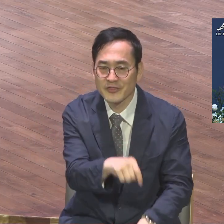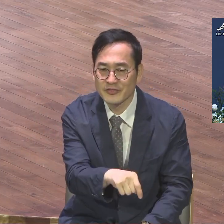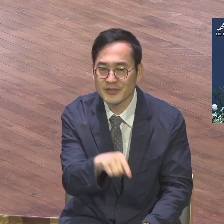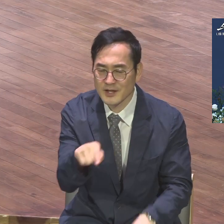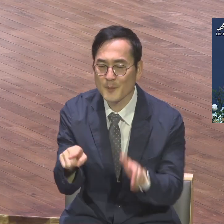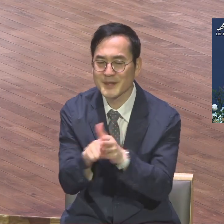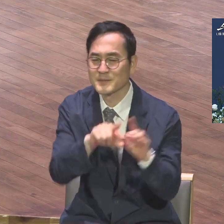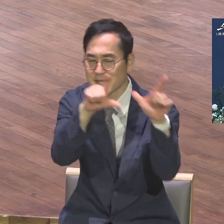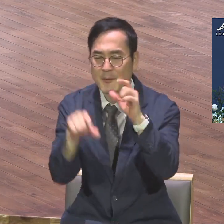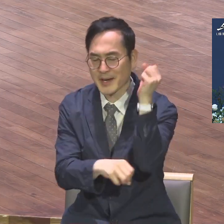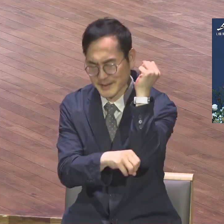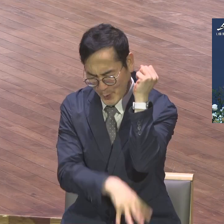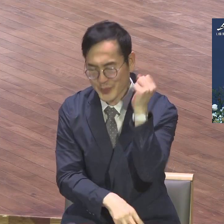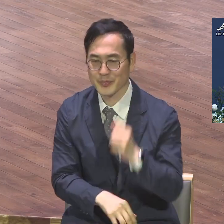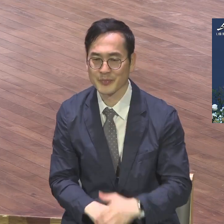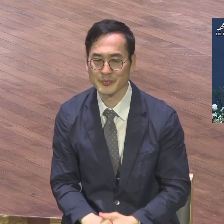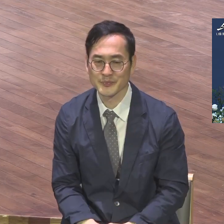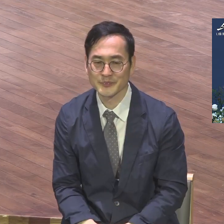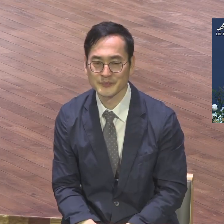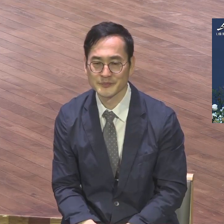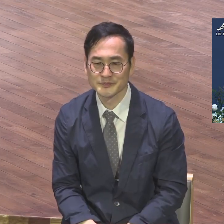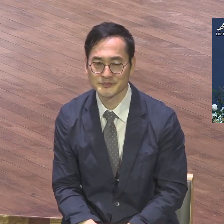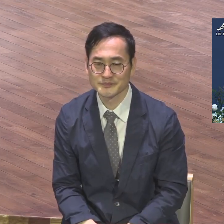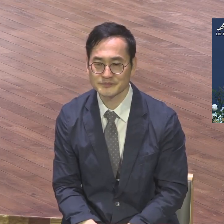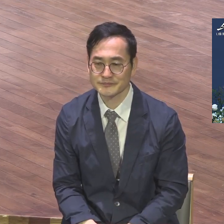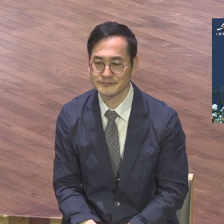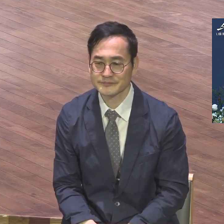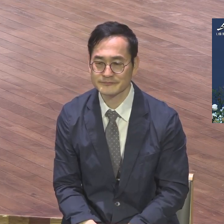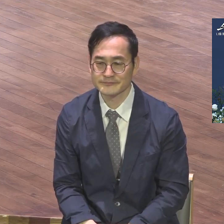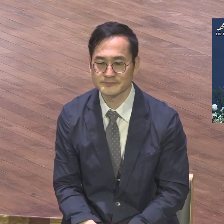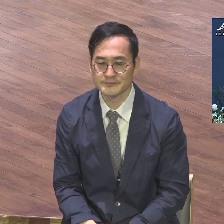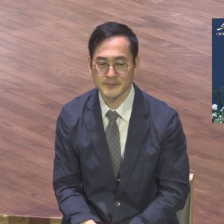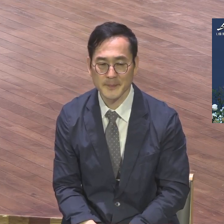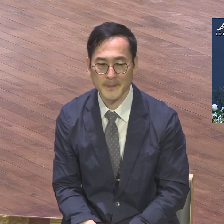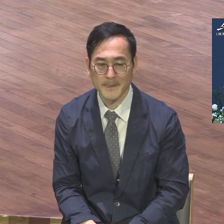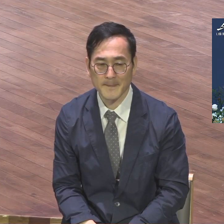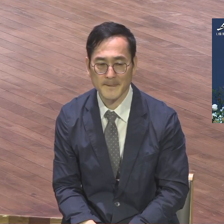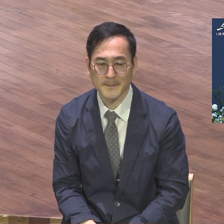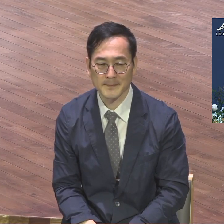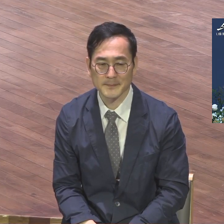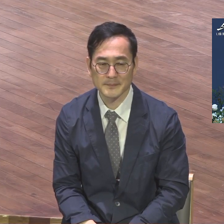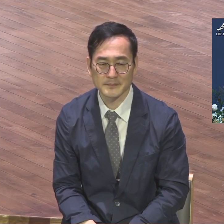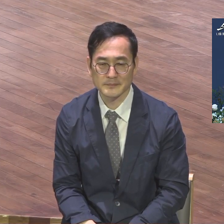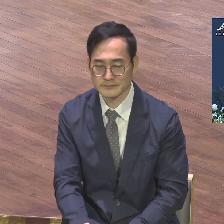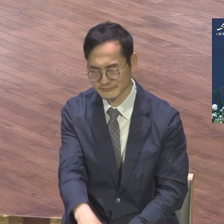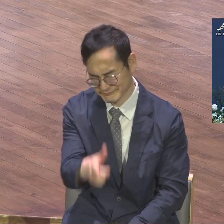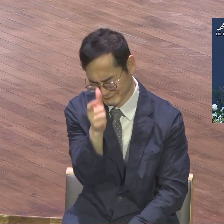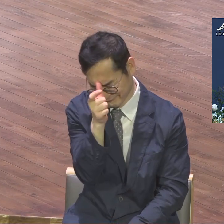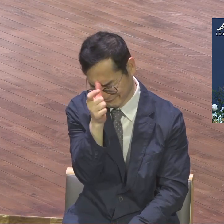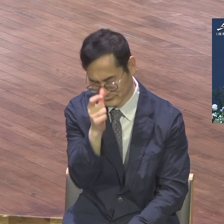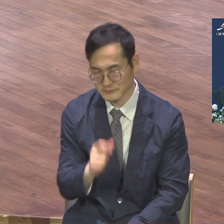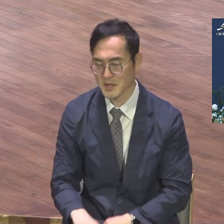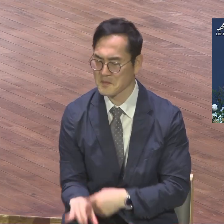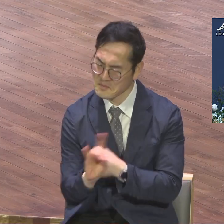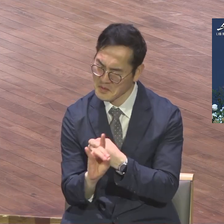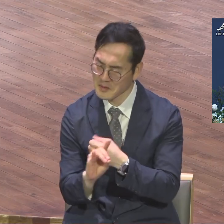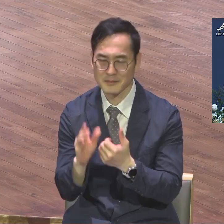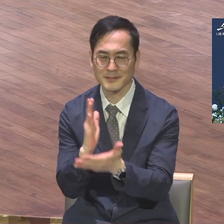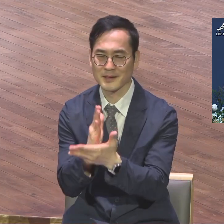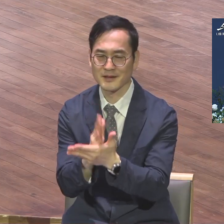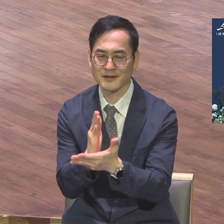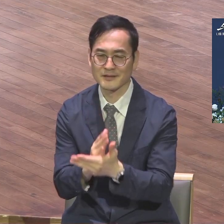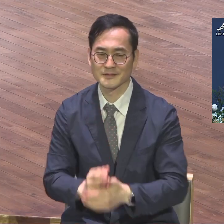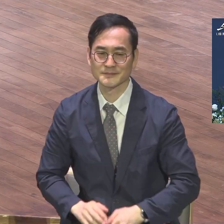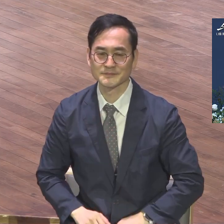본질이다. 그 신앙생활이에요. 고집 피우지 마세요. 변명하지 마세요. 오늘